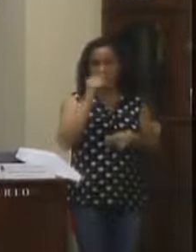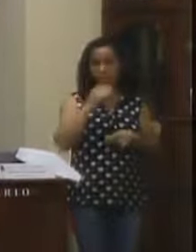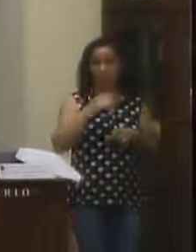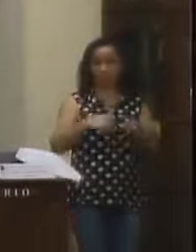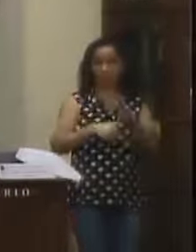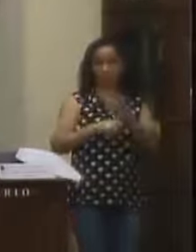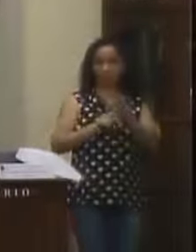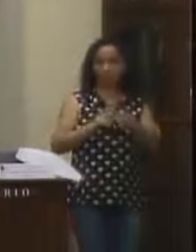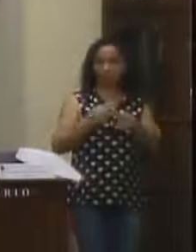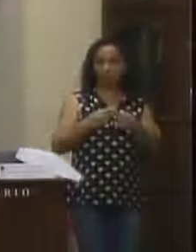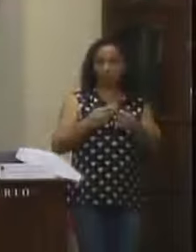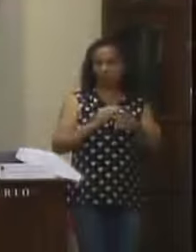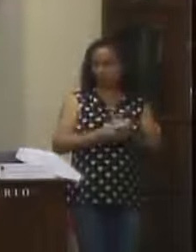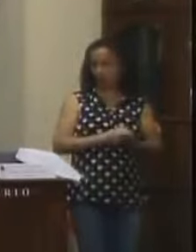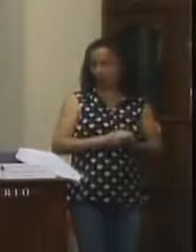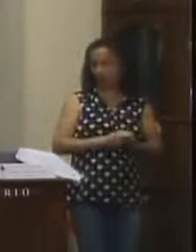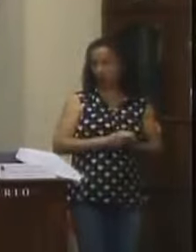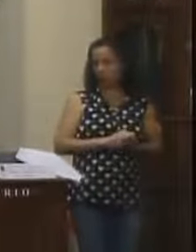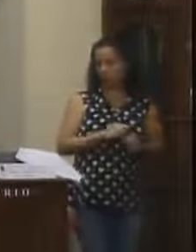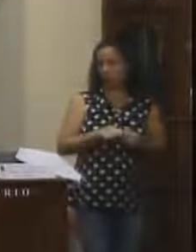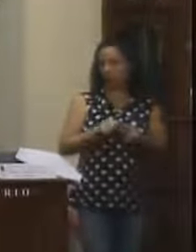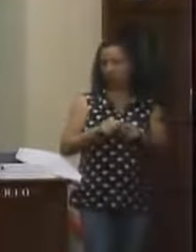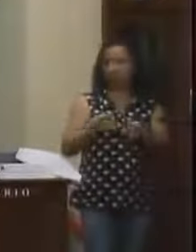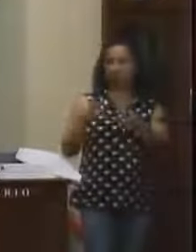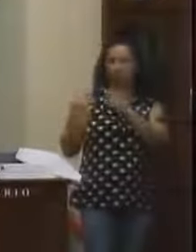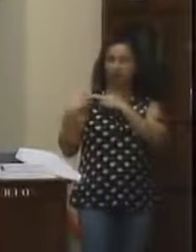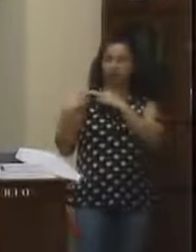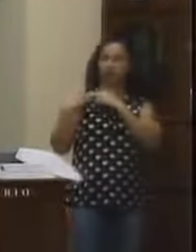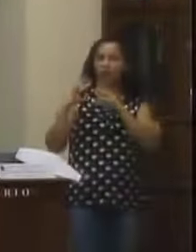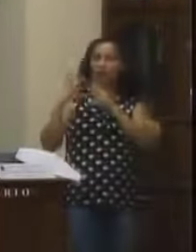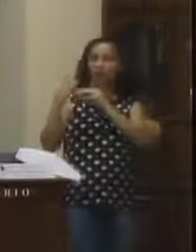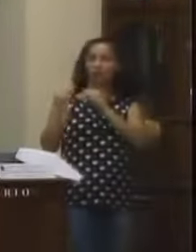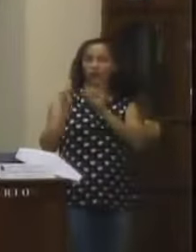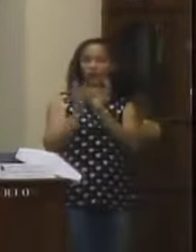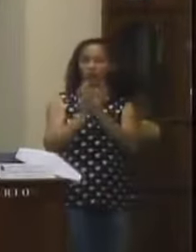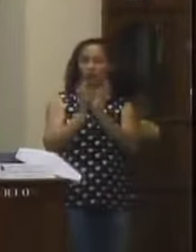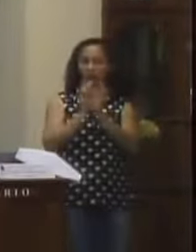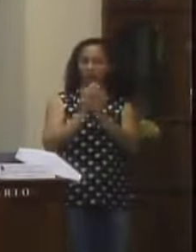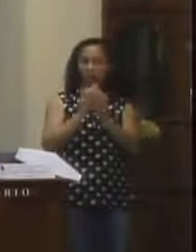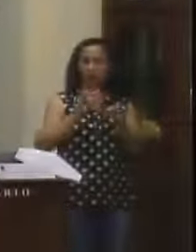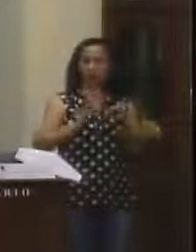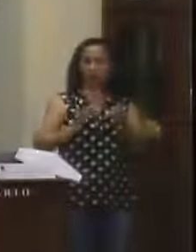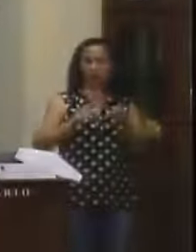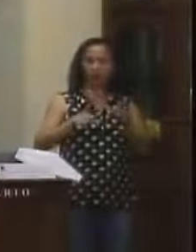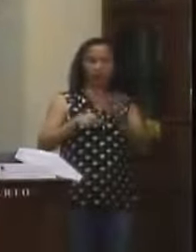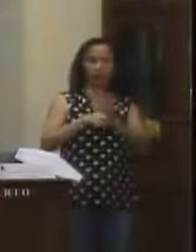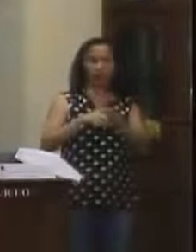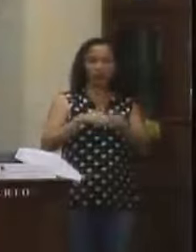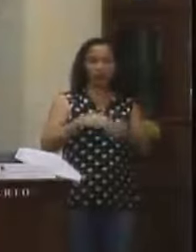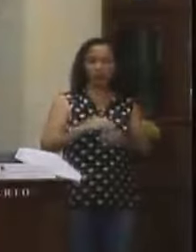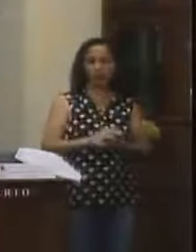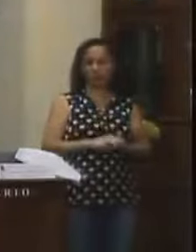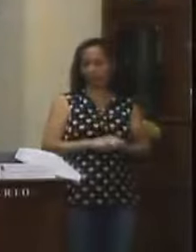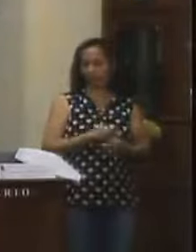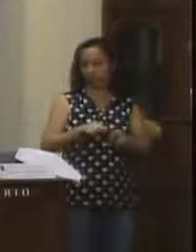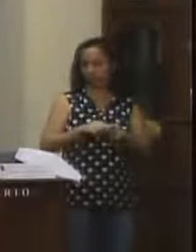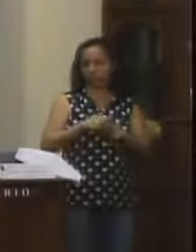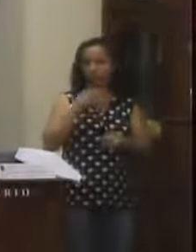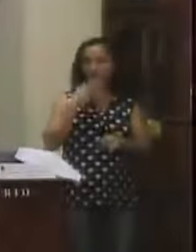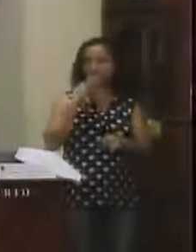procedimental, tendo a mesa diretora da Câmara Municipal competência legislativa exclusiva para a autoria da mencionada matéria do projeto de lei complementar, ressaltando que o presente